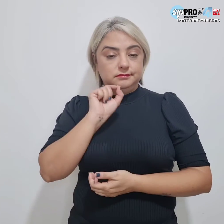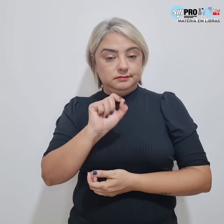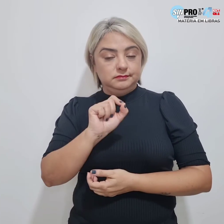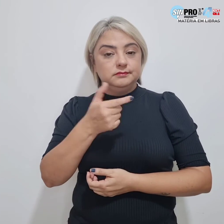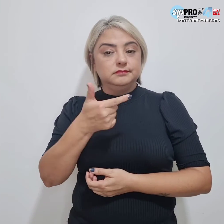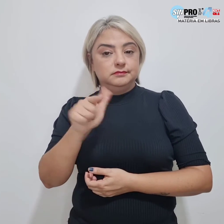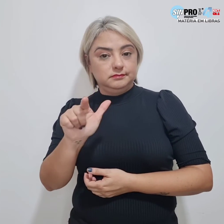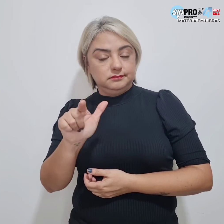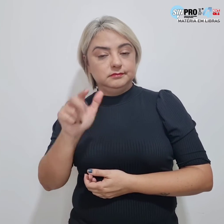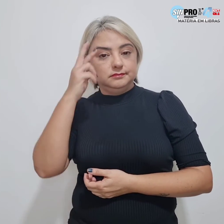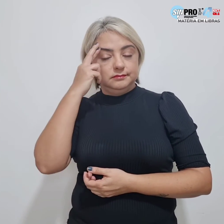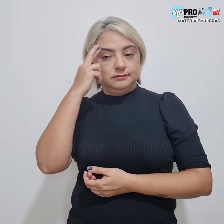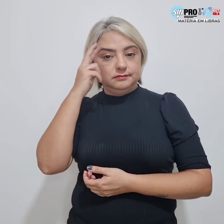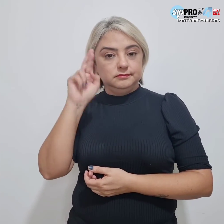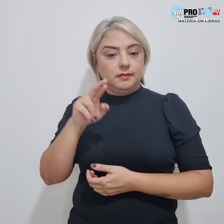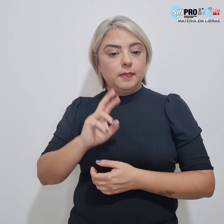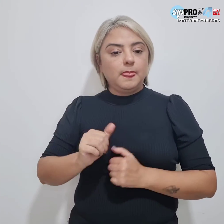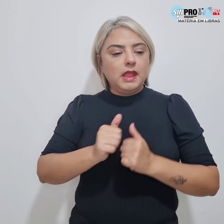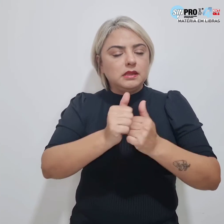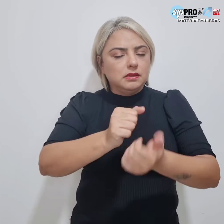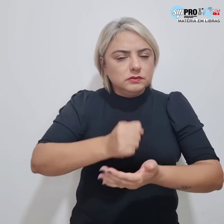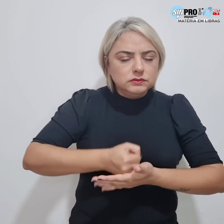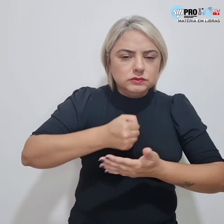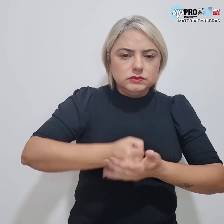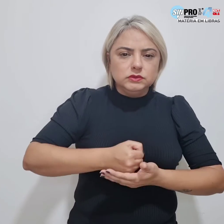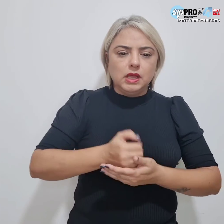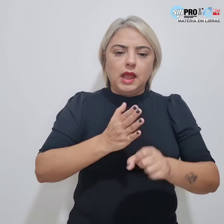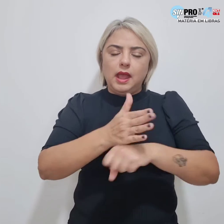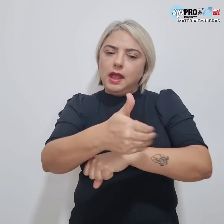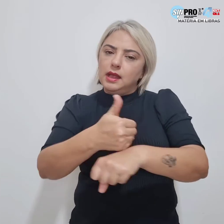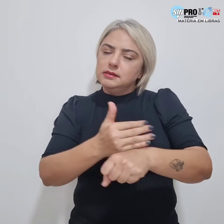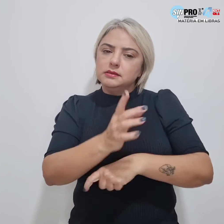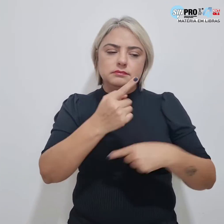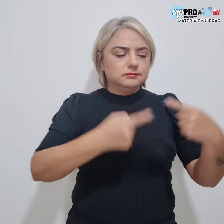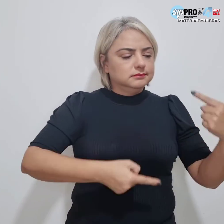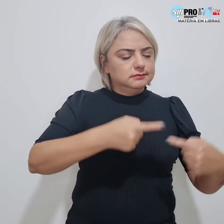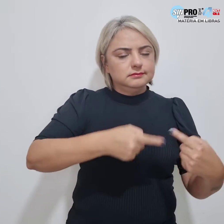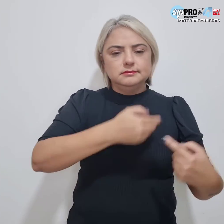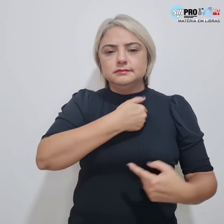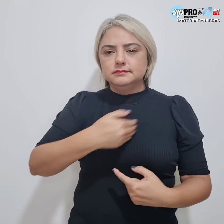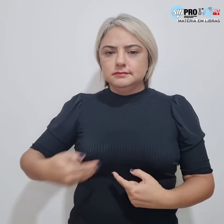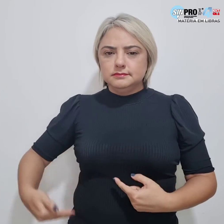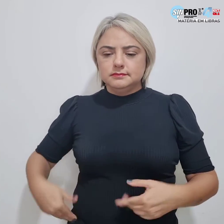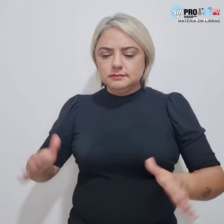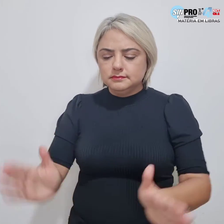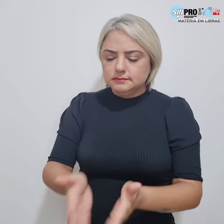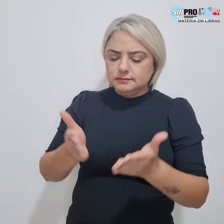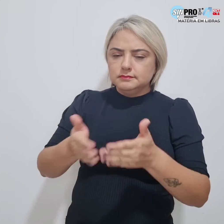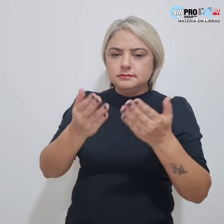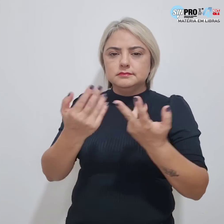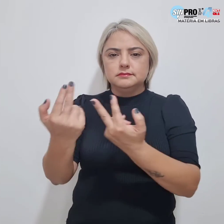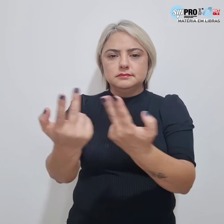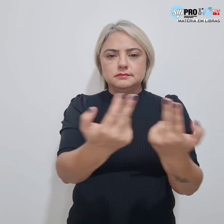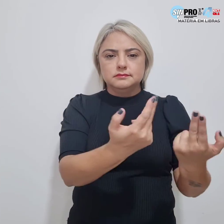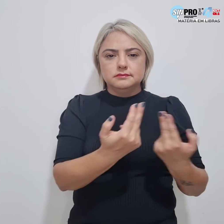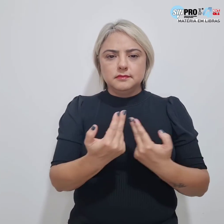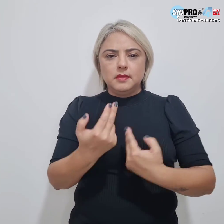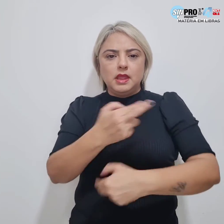e outras razões, seguimos lutando por acesso a políticas públicas que promovam igualdade racial no